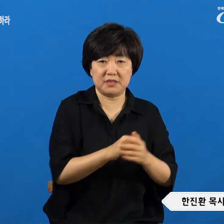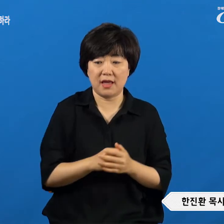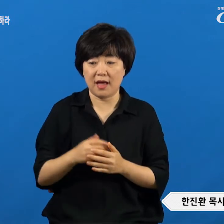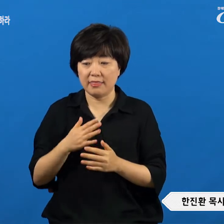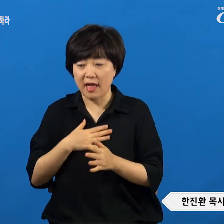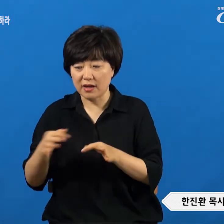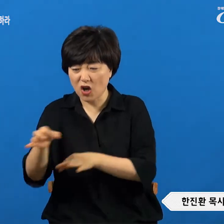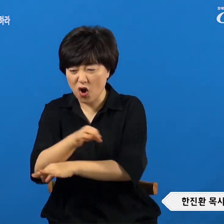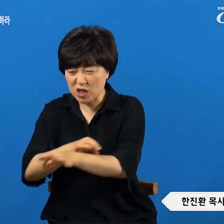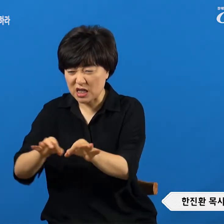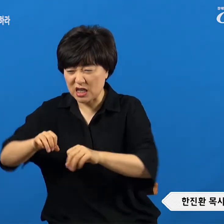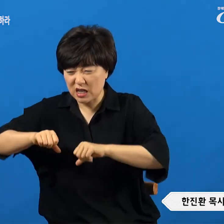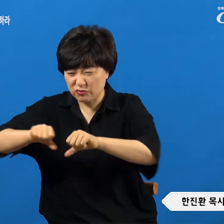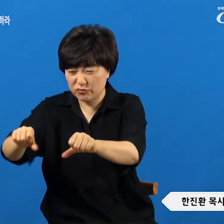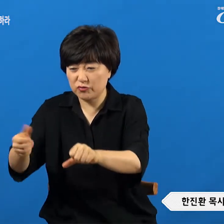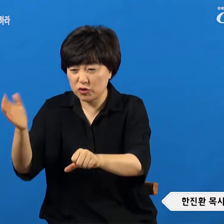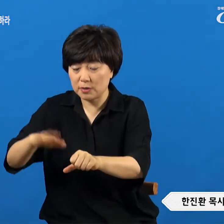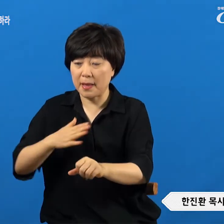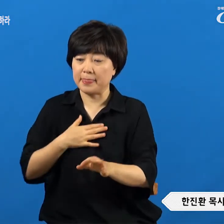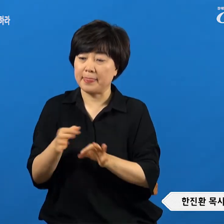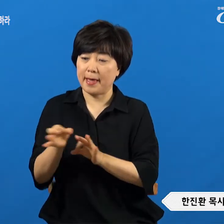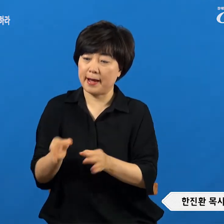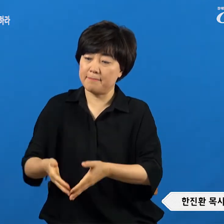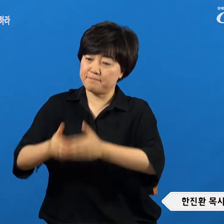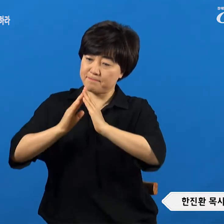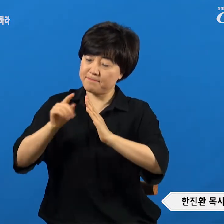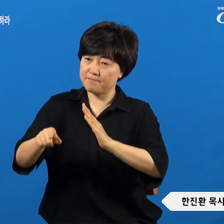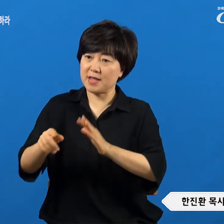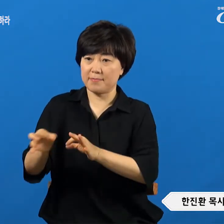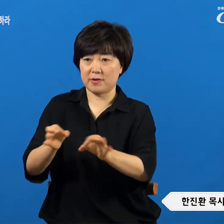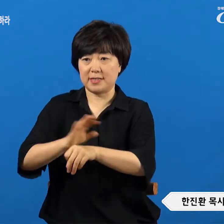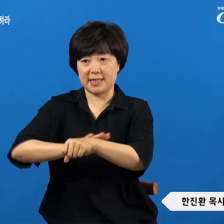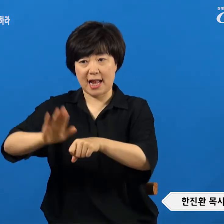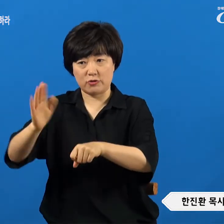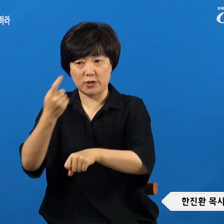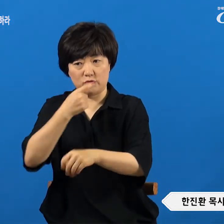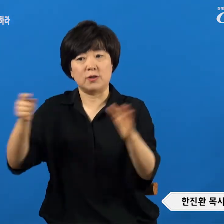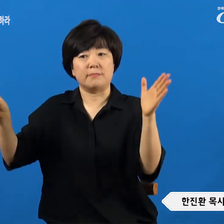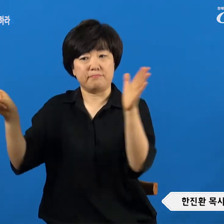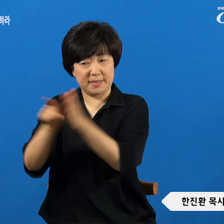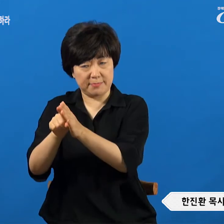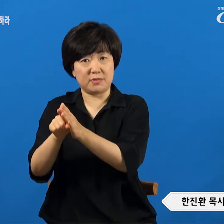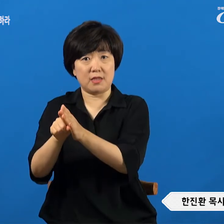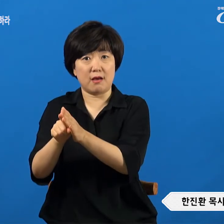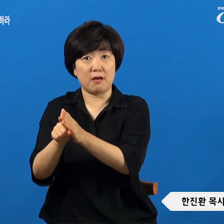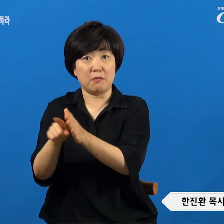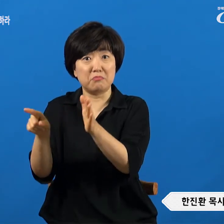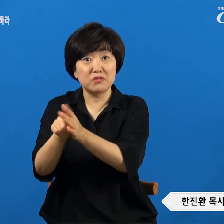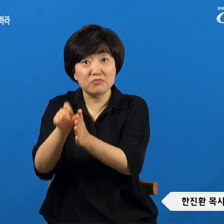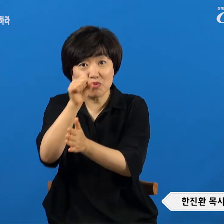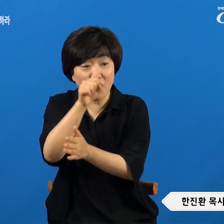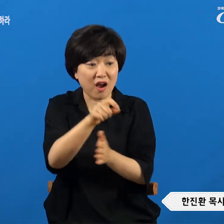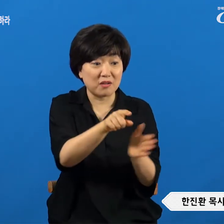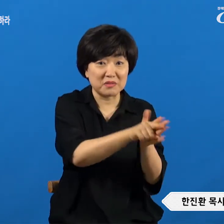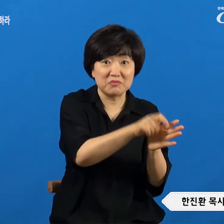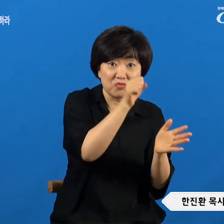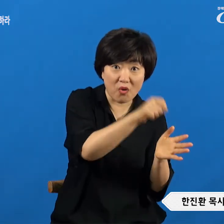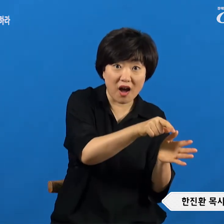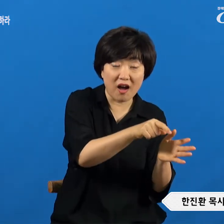사업 성공하게 하실 줄로 믿습니다 할 때에 그게 믿음이 좋은 거지요.